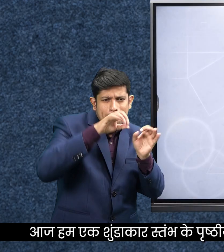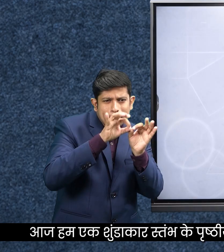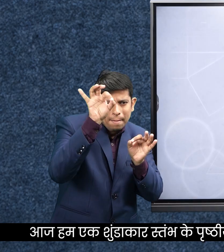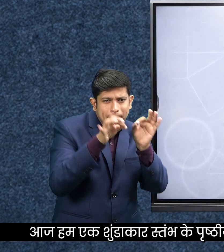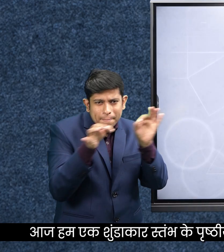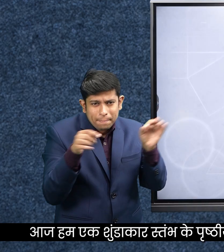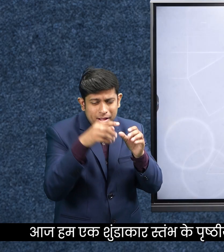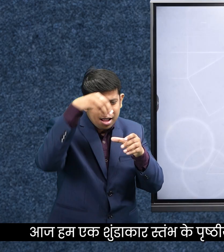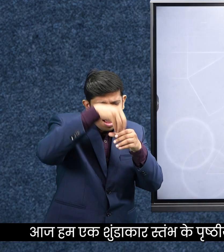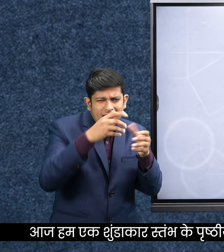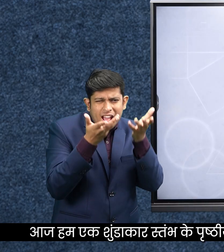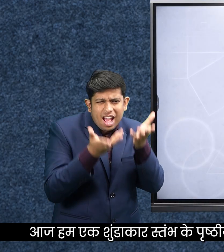हैं।